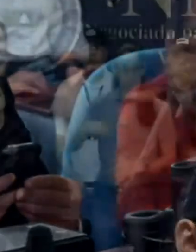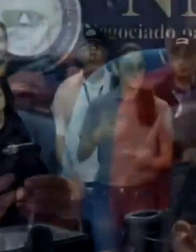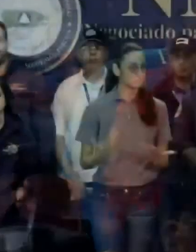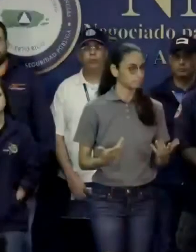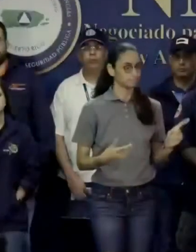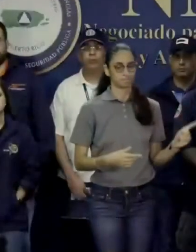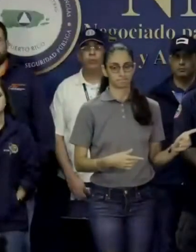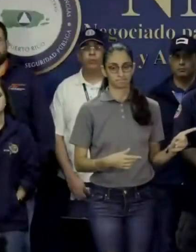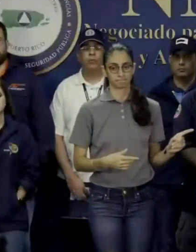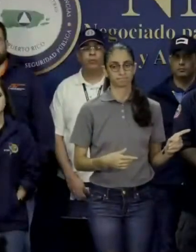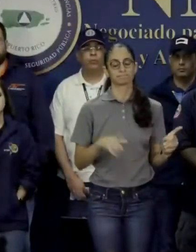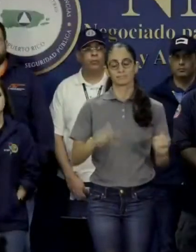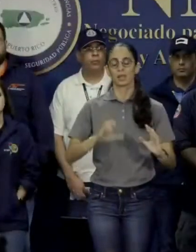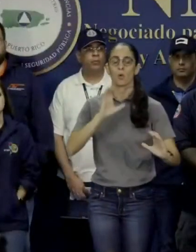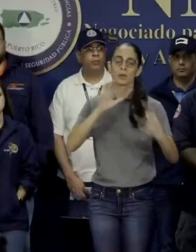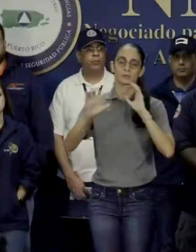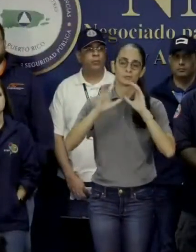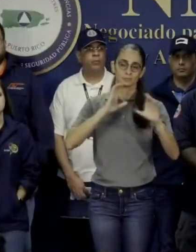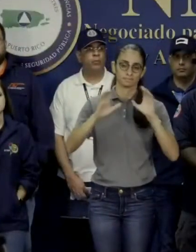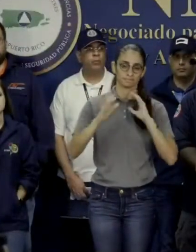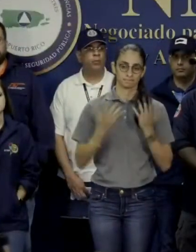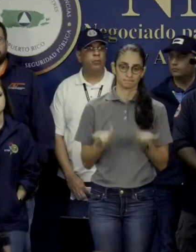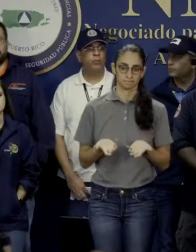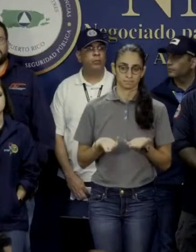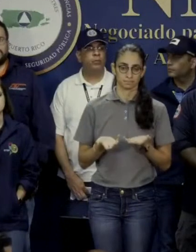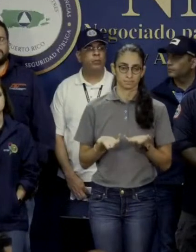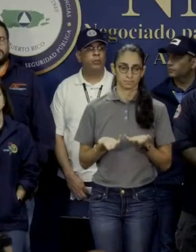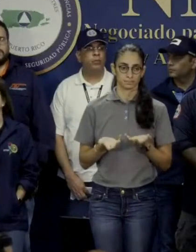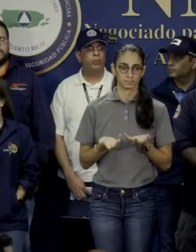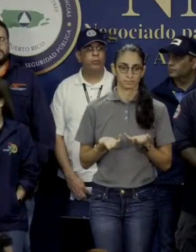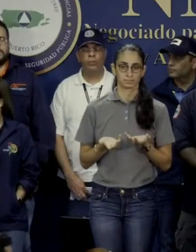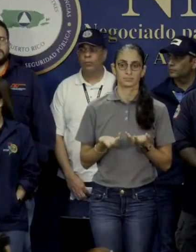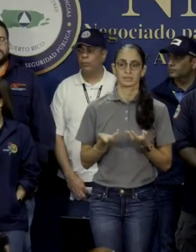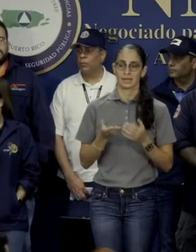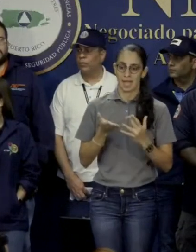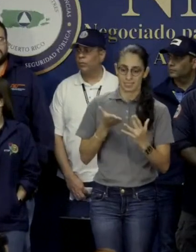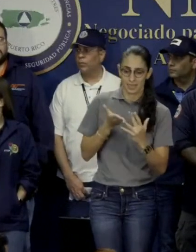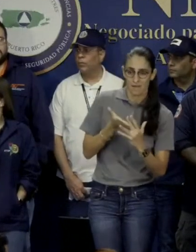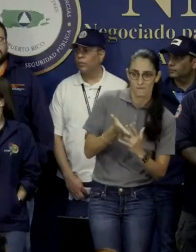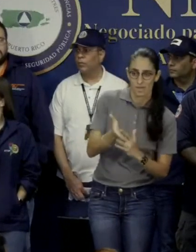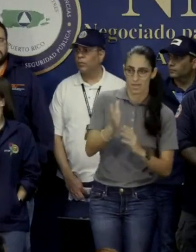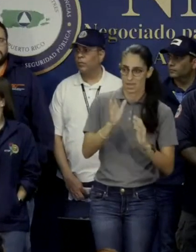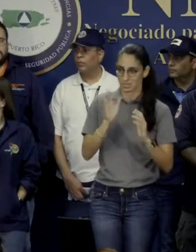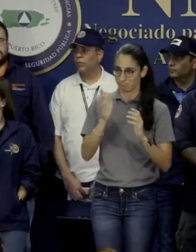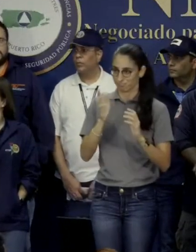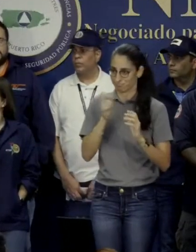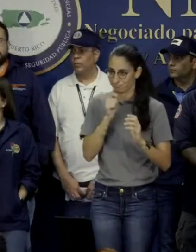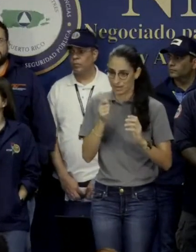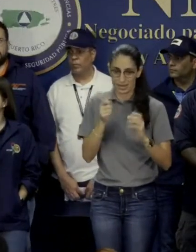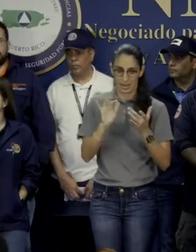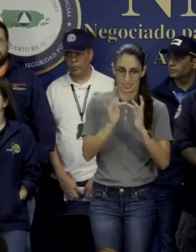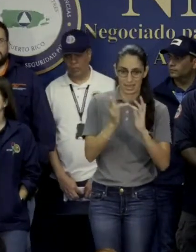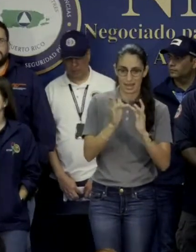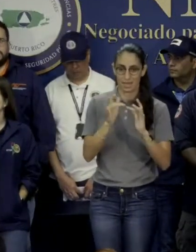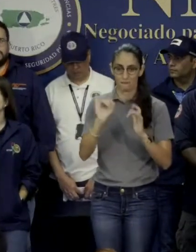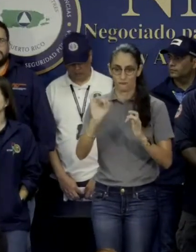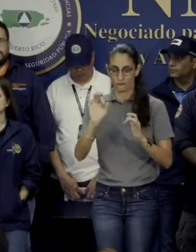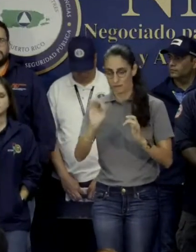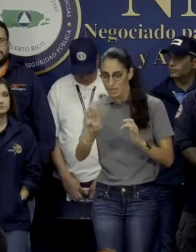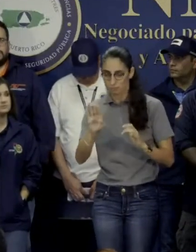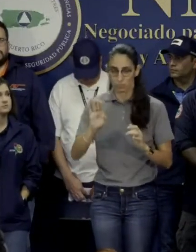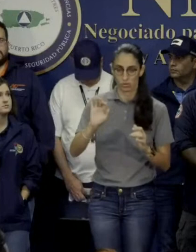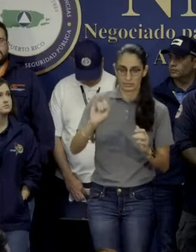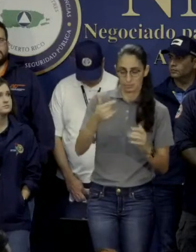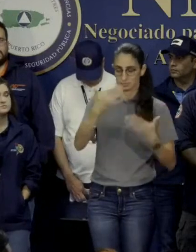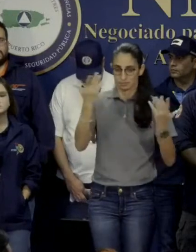Es el mecanismo de las comunicaciones. Desde por vía de los medios tradicionales, como las redes sociales.